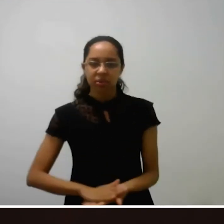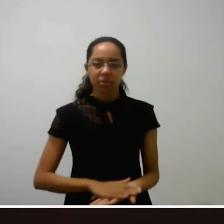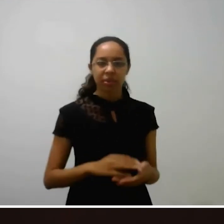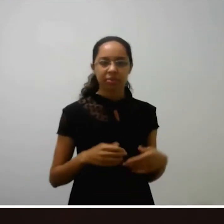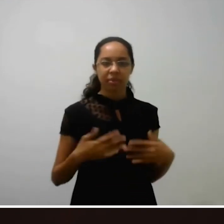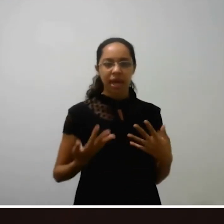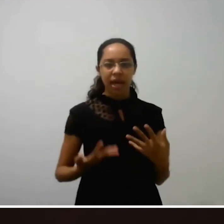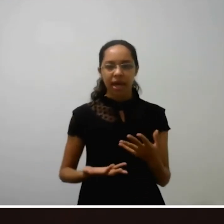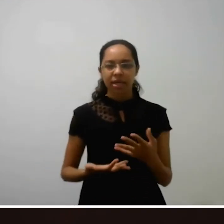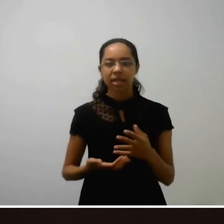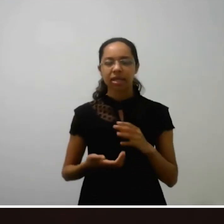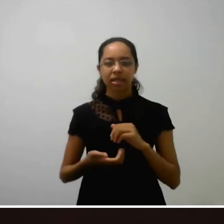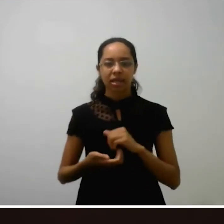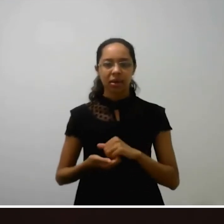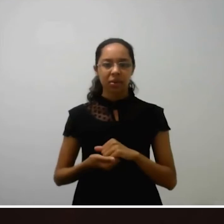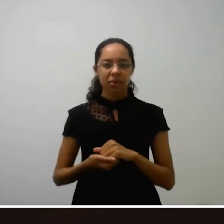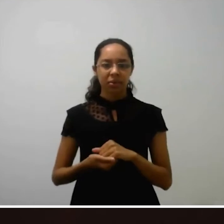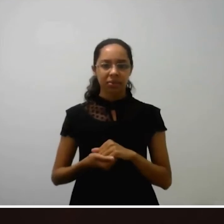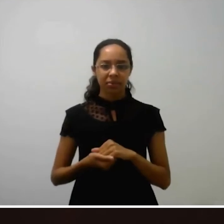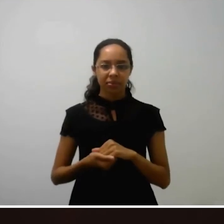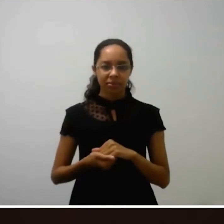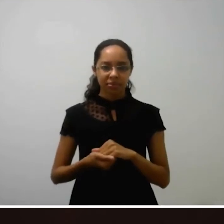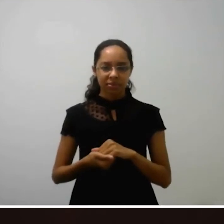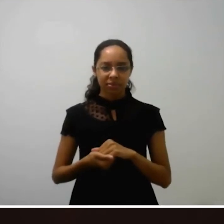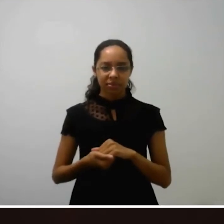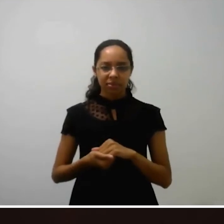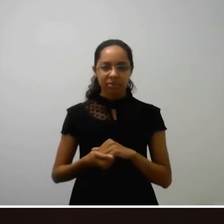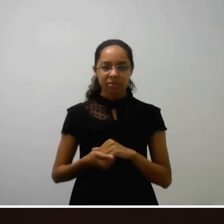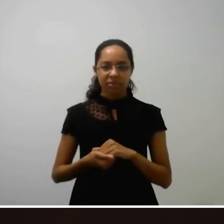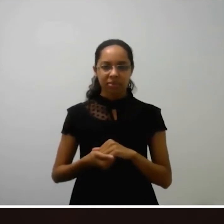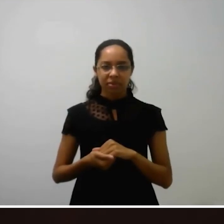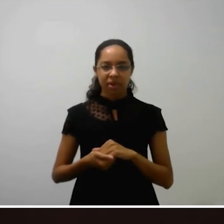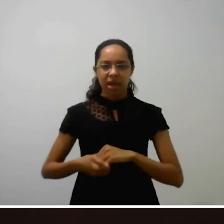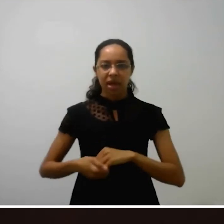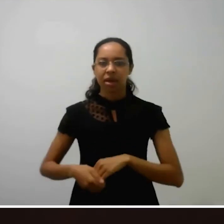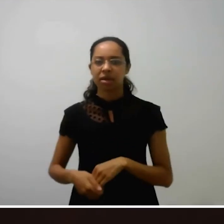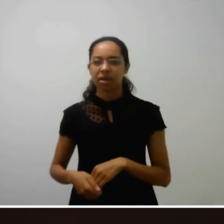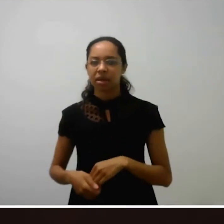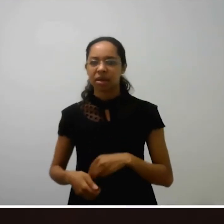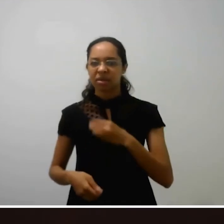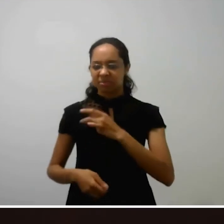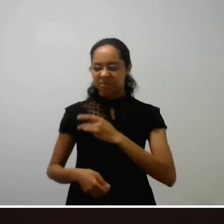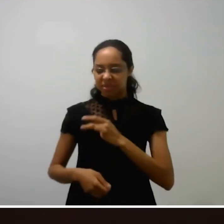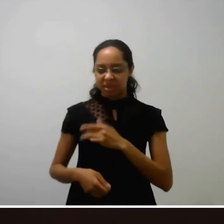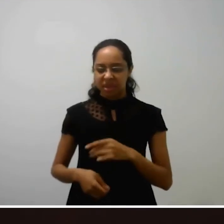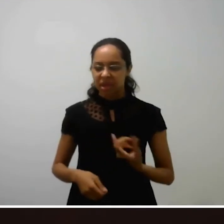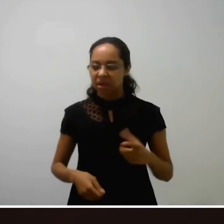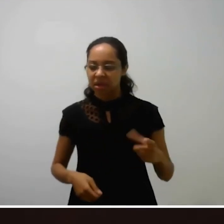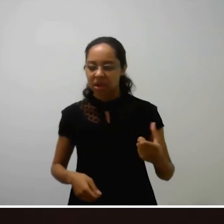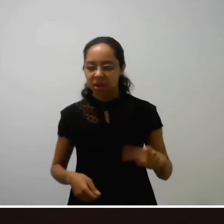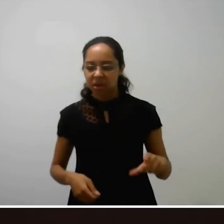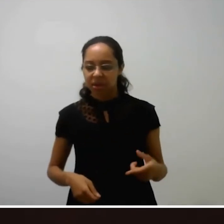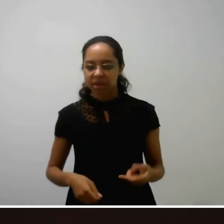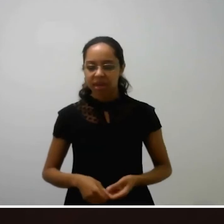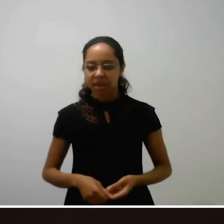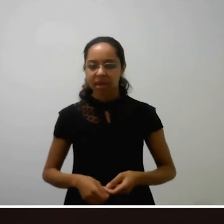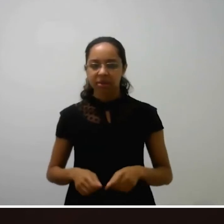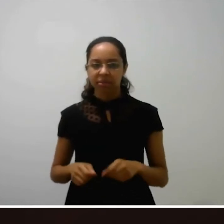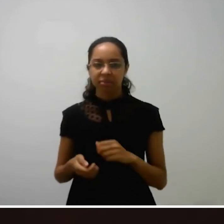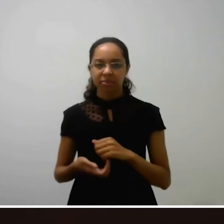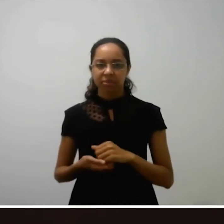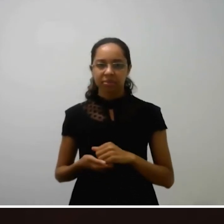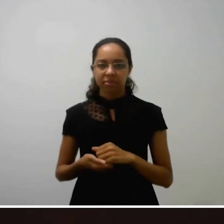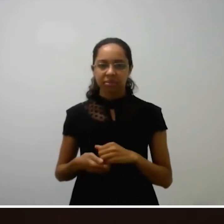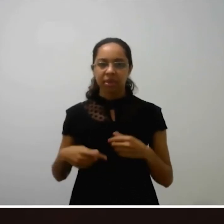de dissensão contra as normas estabelecidas pela Igreja de Roma. Coitado desses valdenses, aí